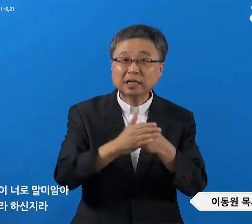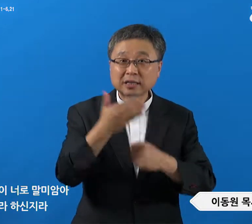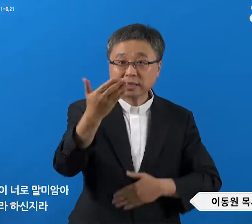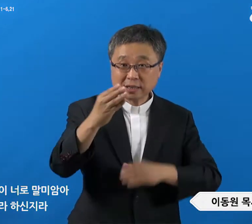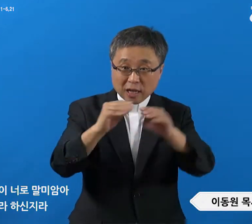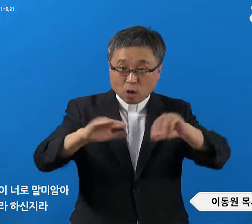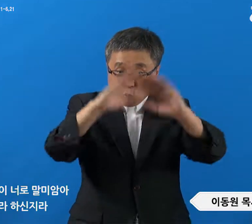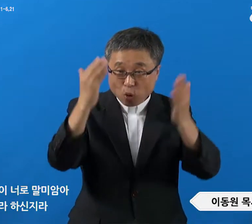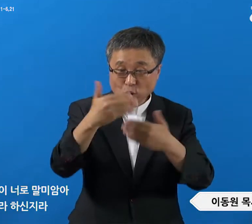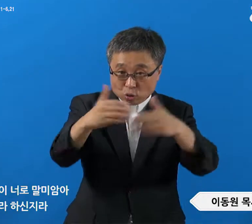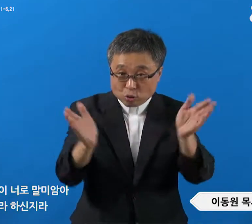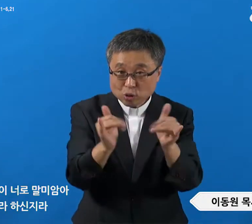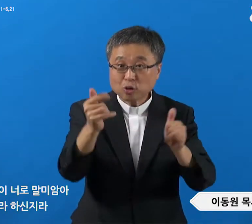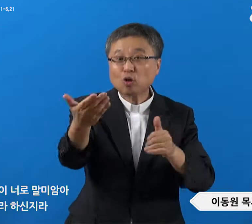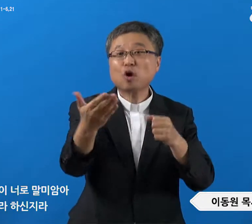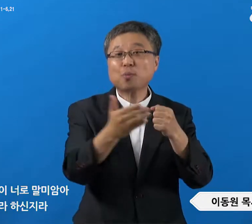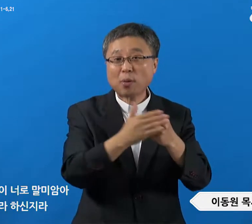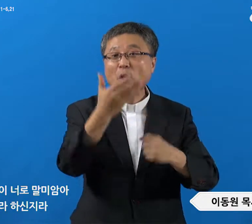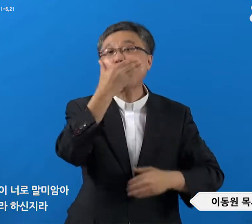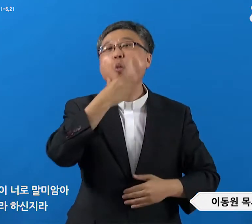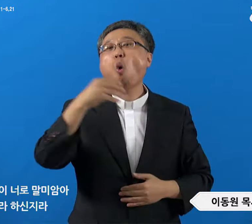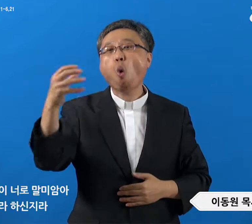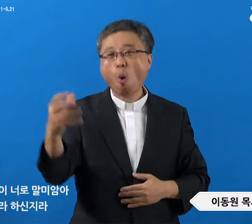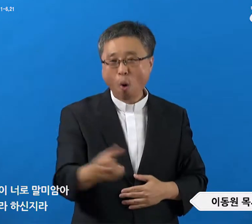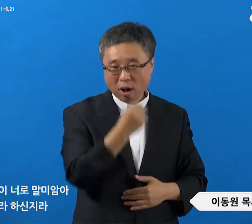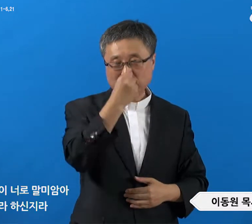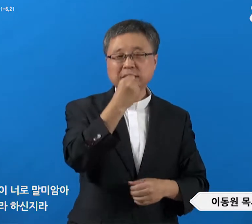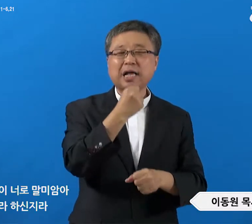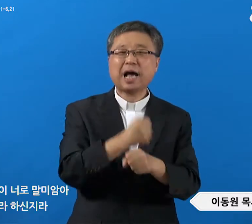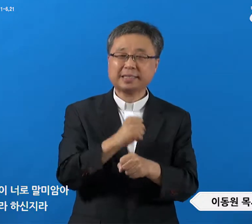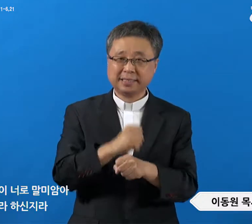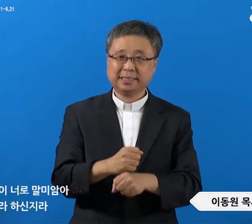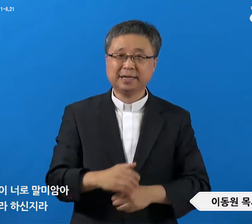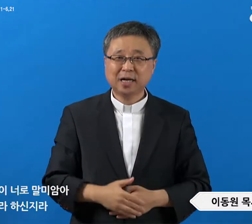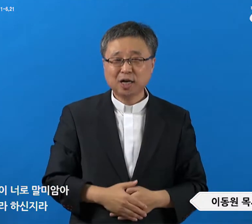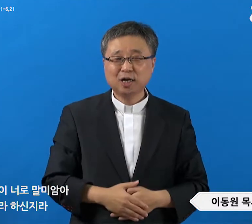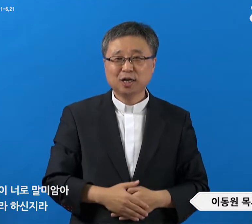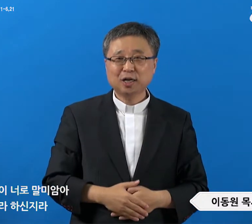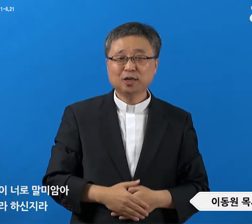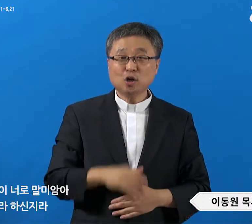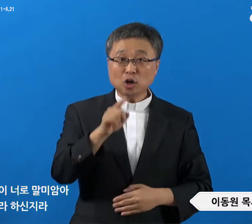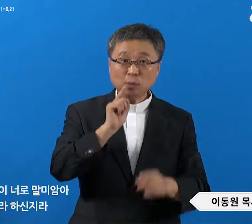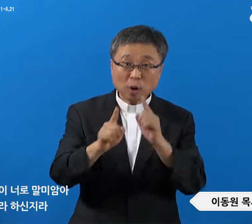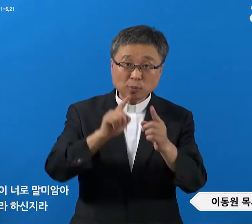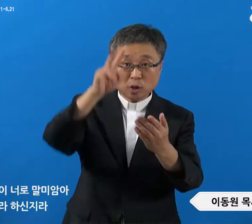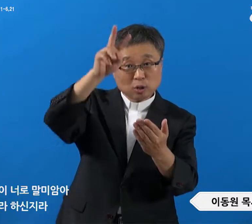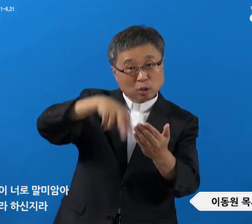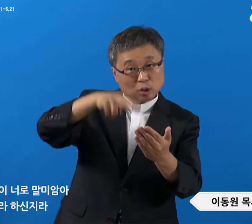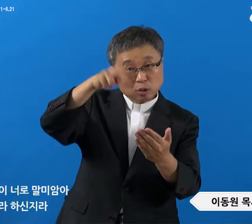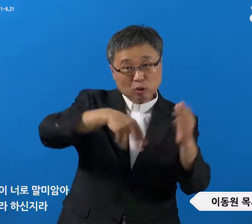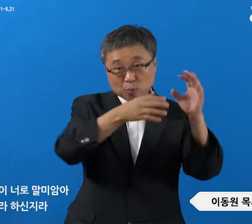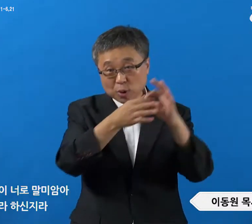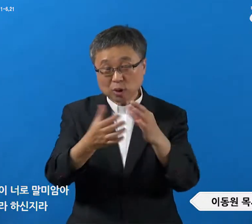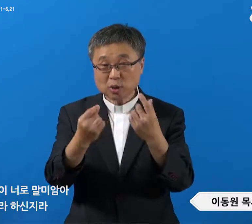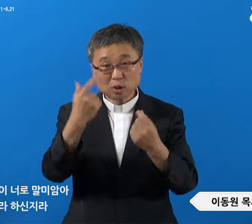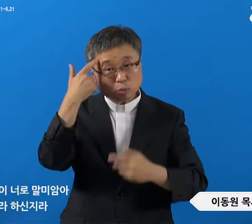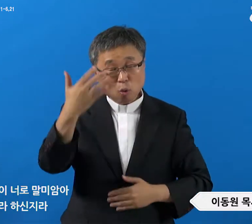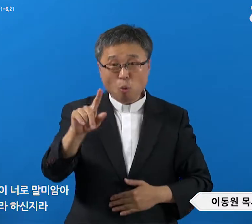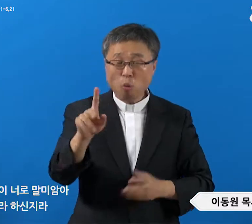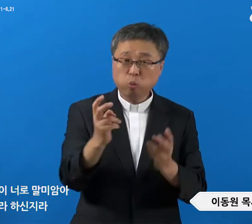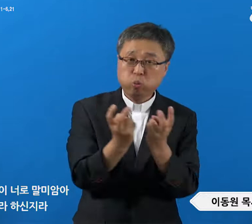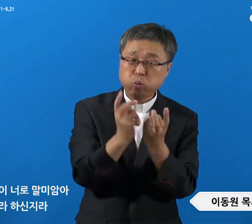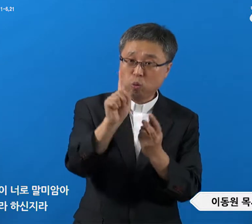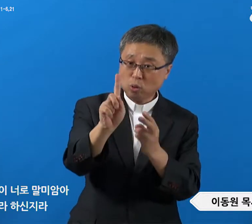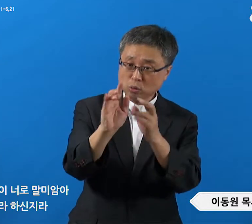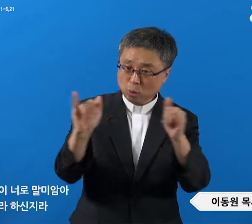너로 말미암아 복을 얻을 것이니라 하신지라. 근데 이 말씀을 읽으면서 이런 질문이 들지 않습니까? 어떻게